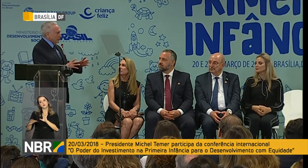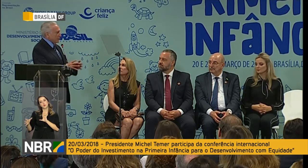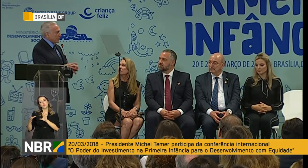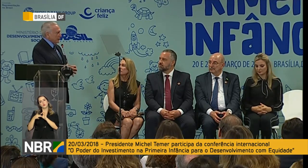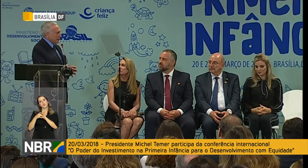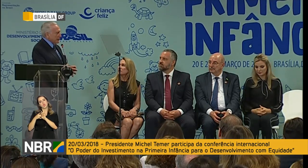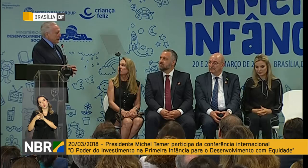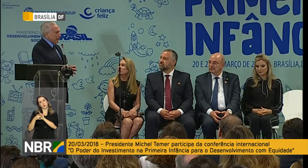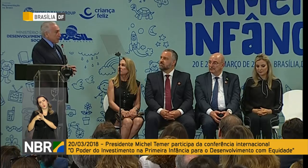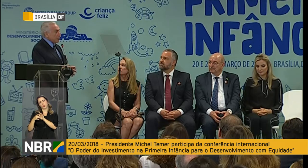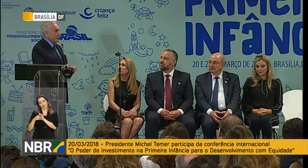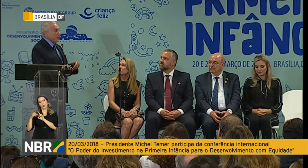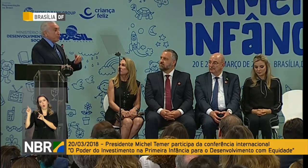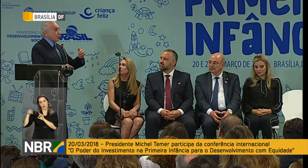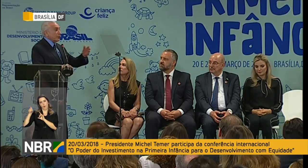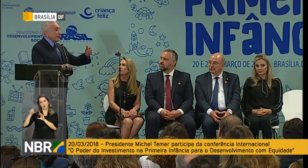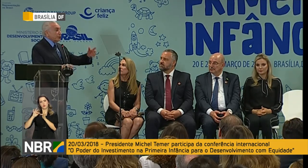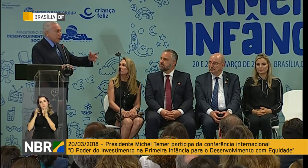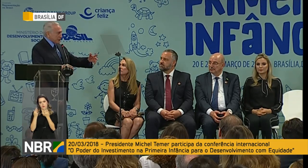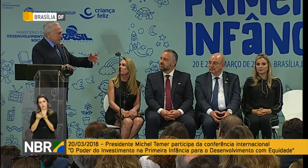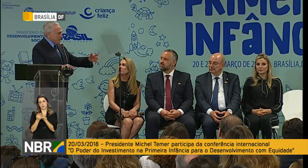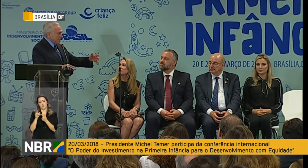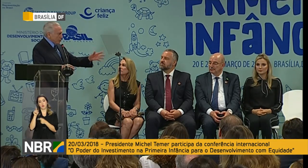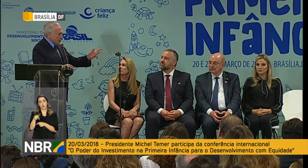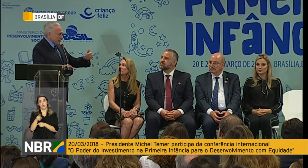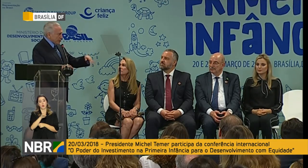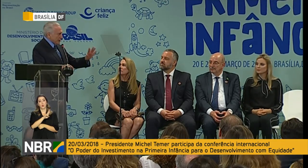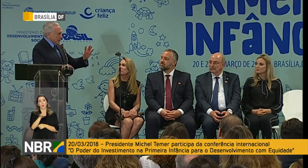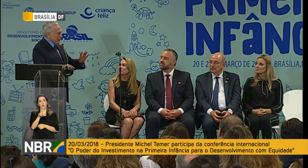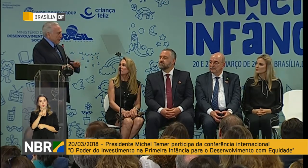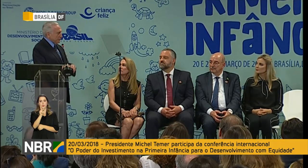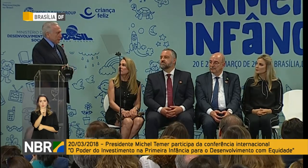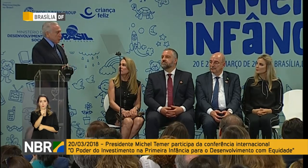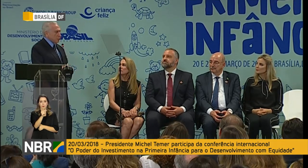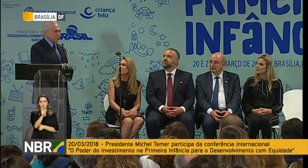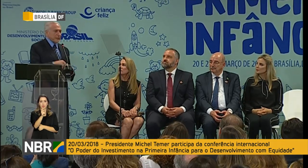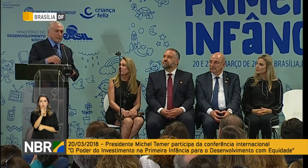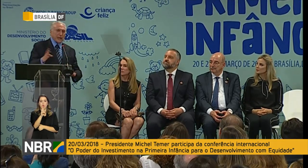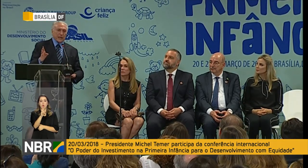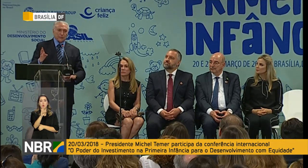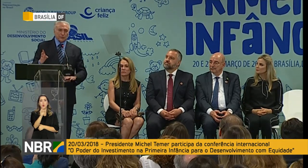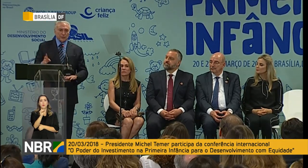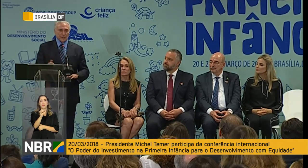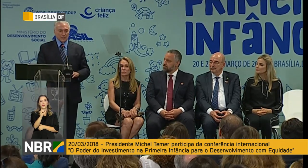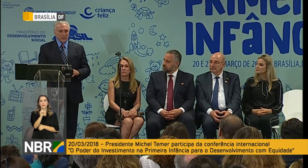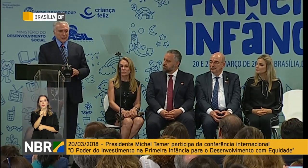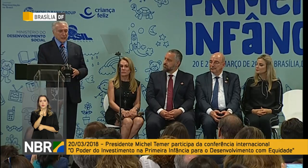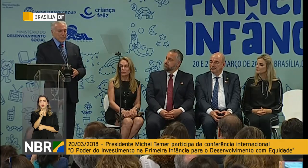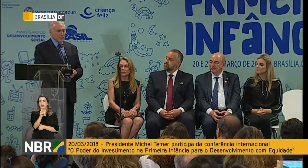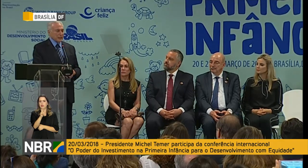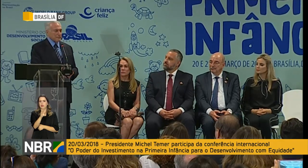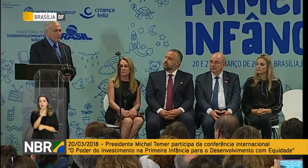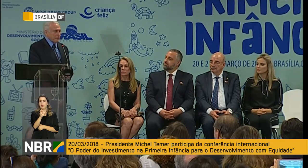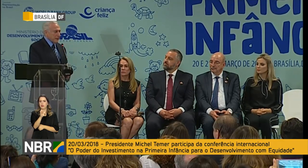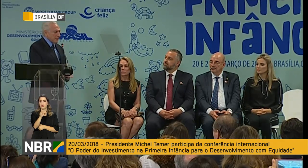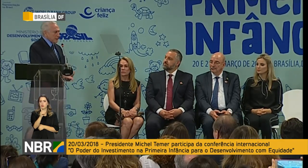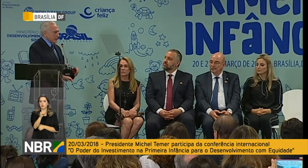com Bolsa Família, que é o programa Progredir. Ou seja, ele falou com empresários,